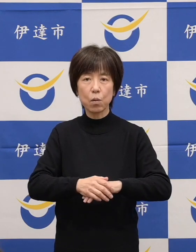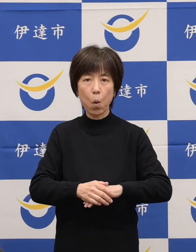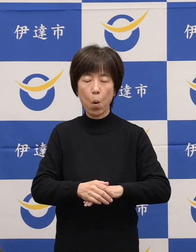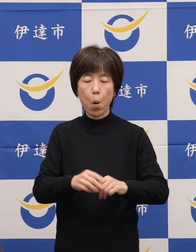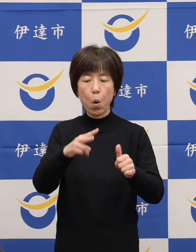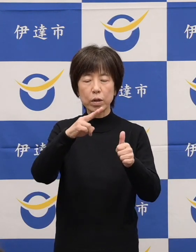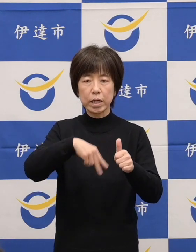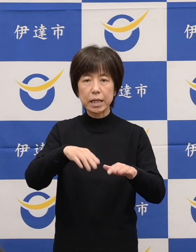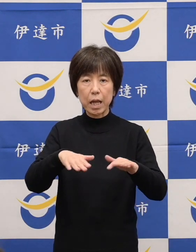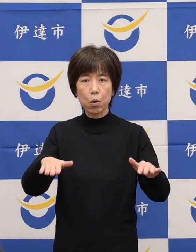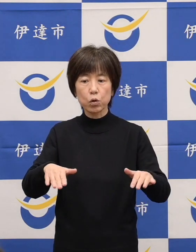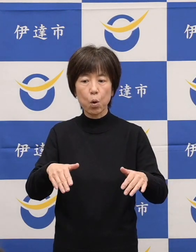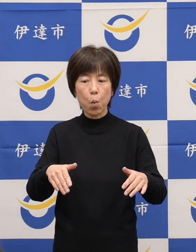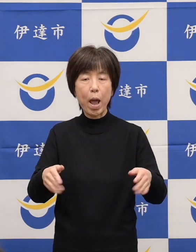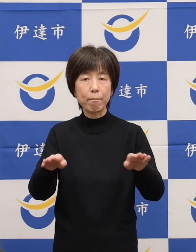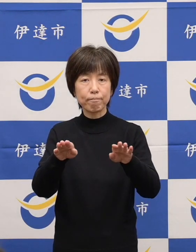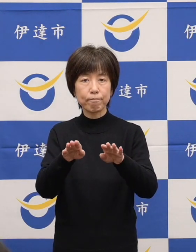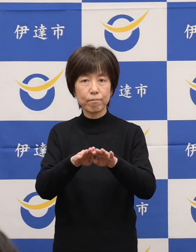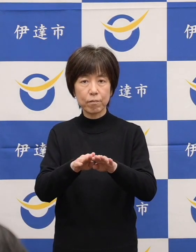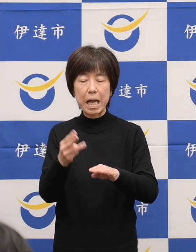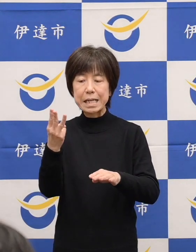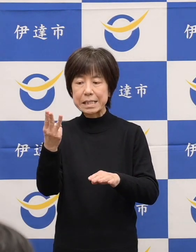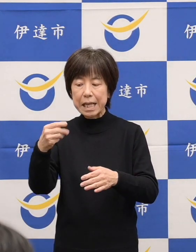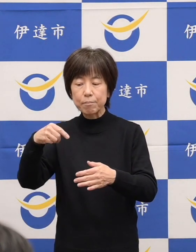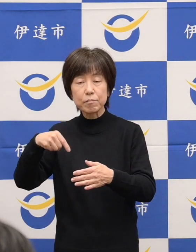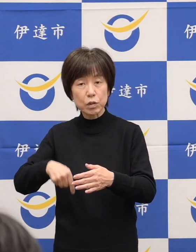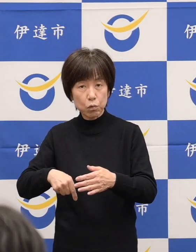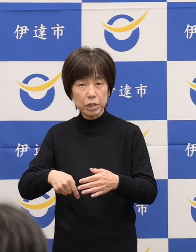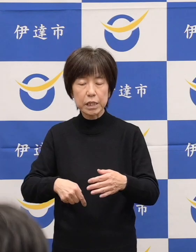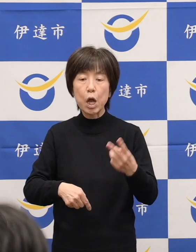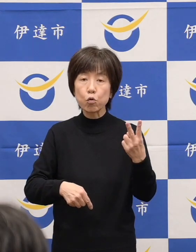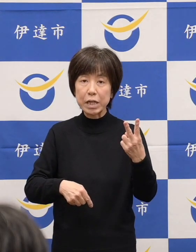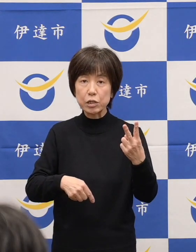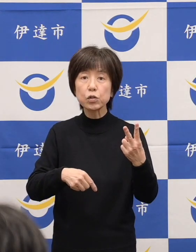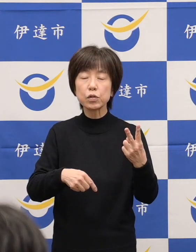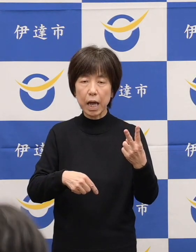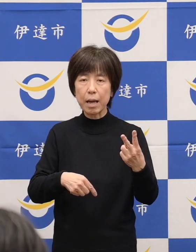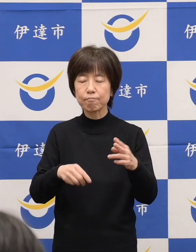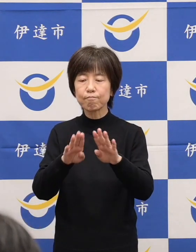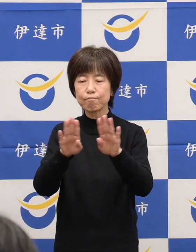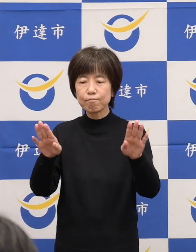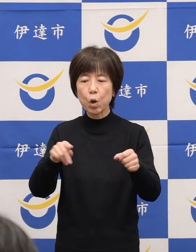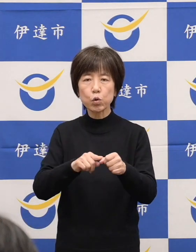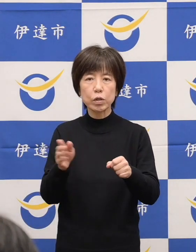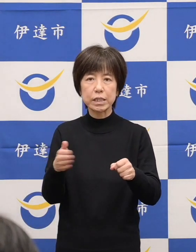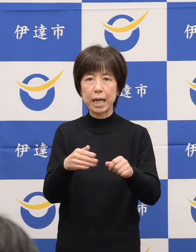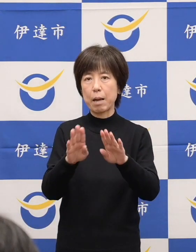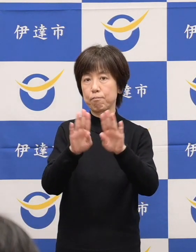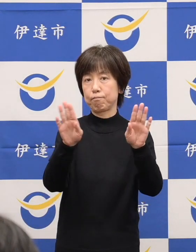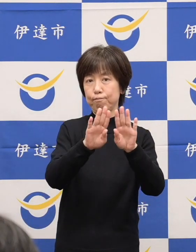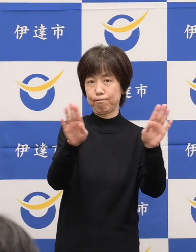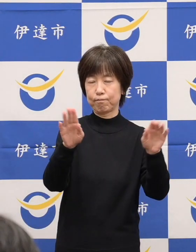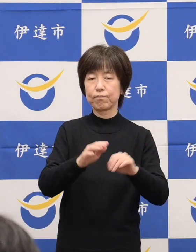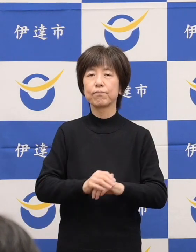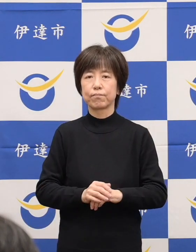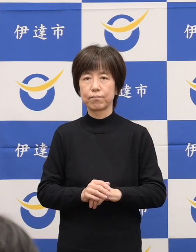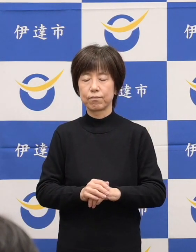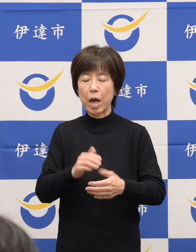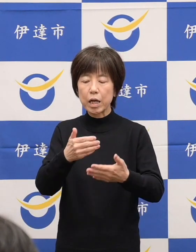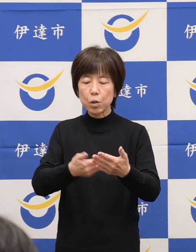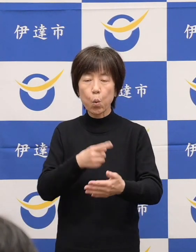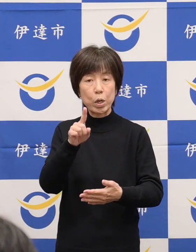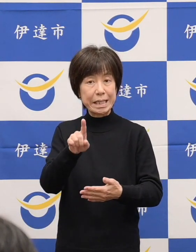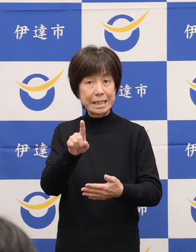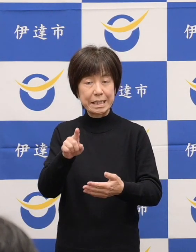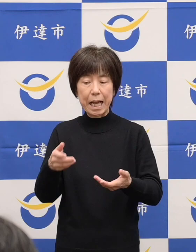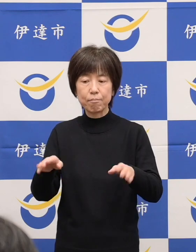ち2園が完成をしまして、今月から開園するとともに、1園につきましては